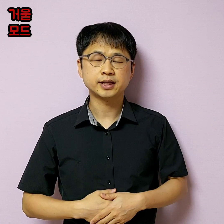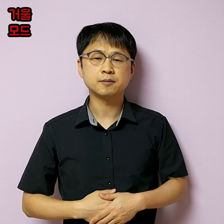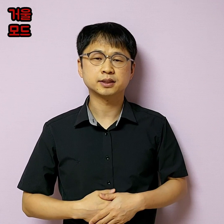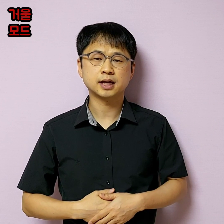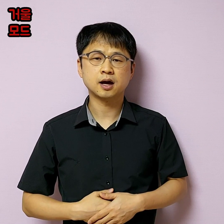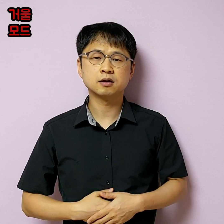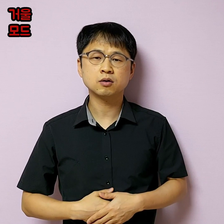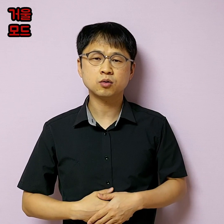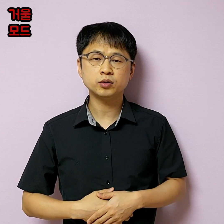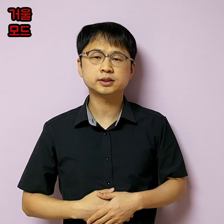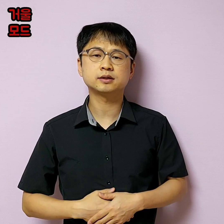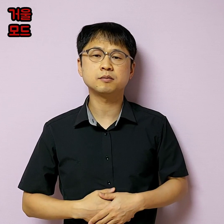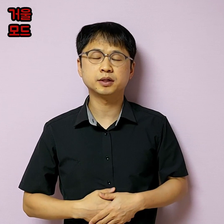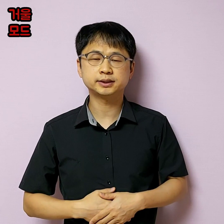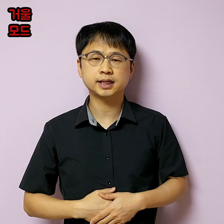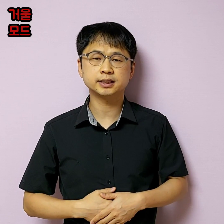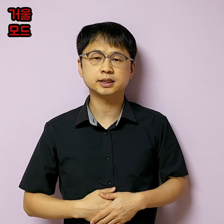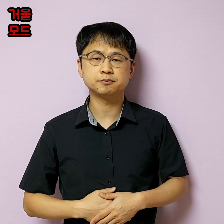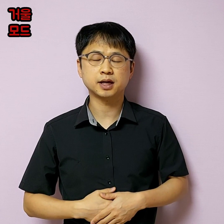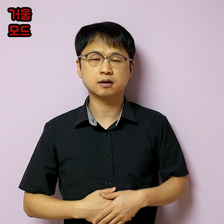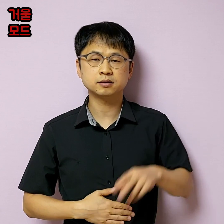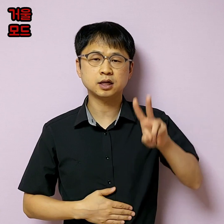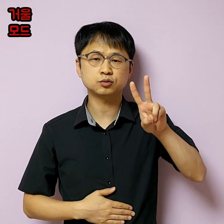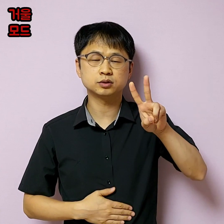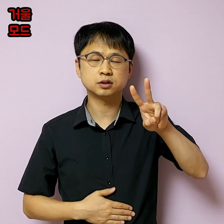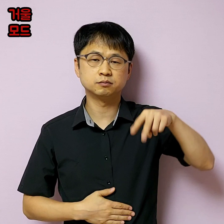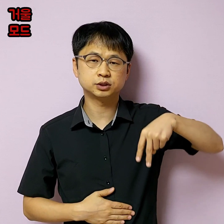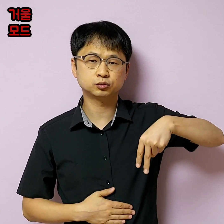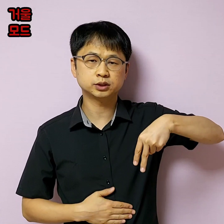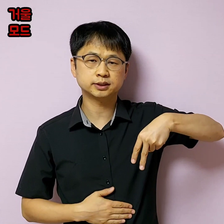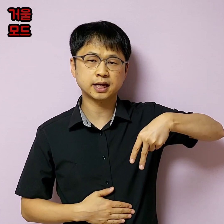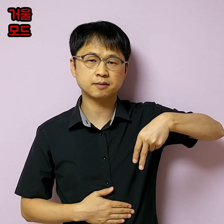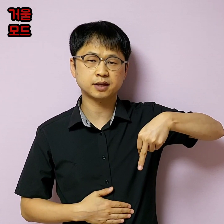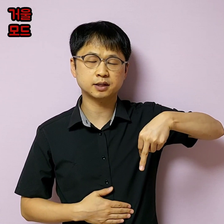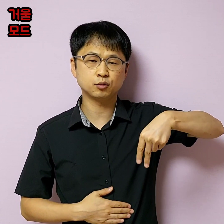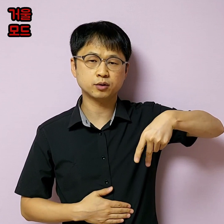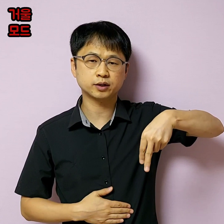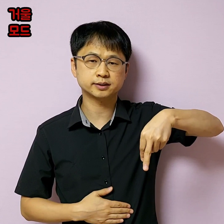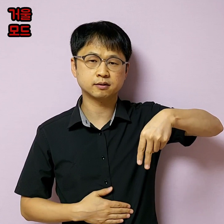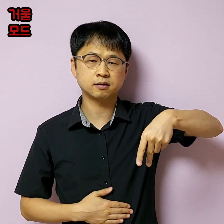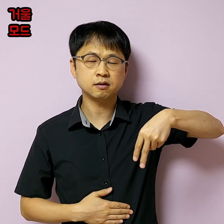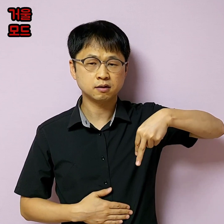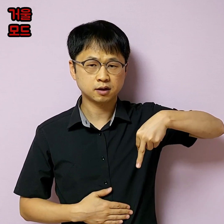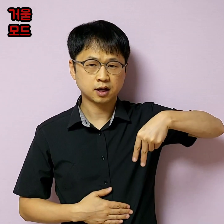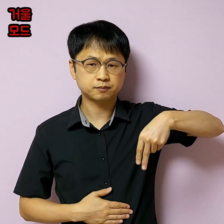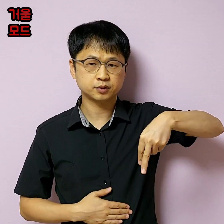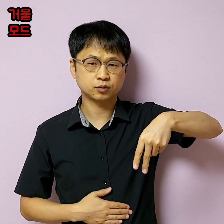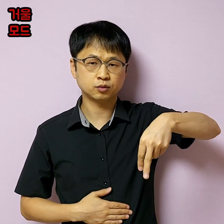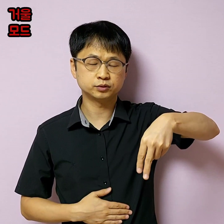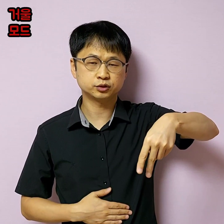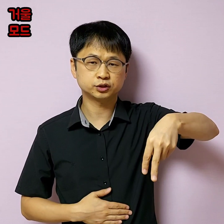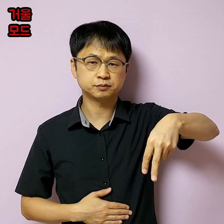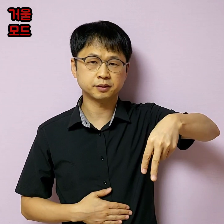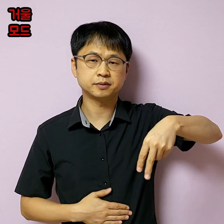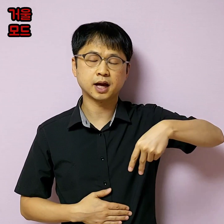다음 가사 걷고 있어 몇 시간을입니다. 걷다 수어는 검지중지를 사람 다리 모양으로 해서 앞뒤로 움직여 주시면